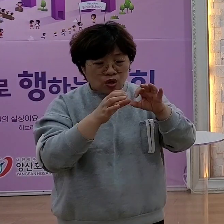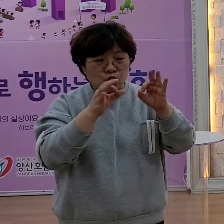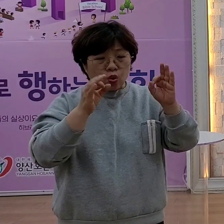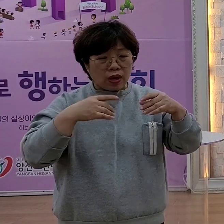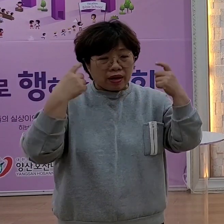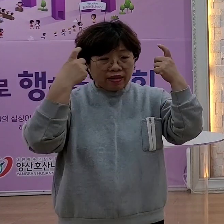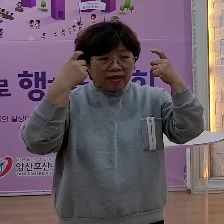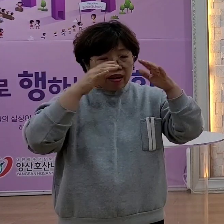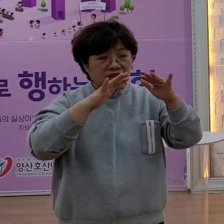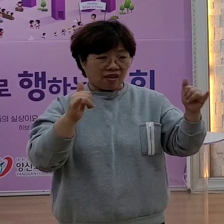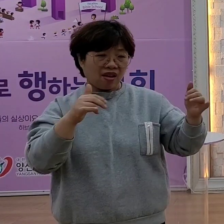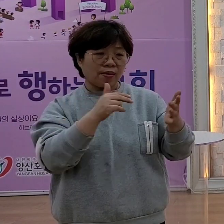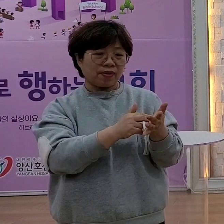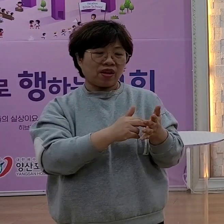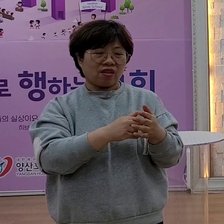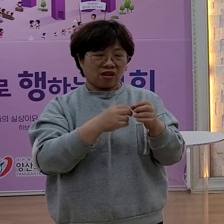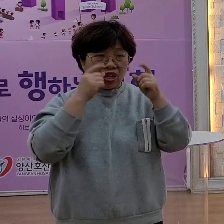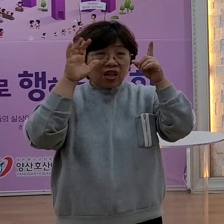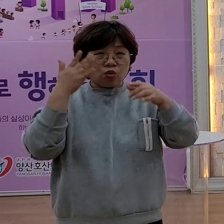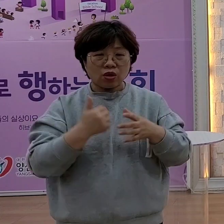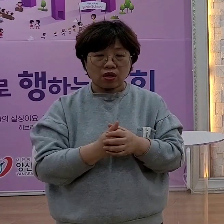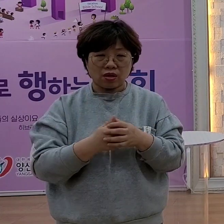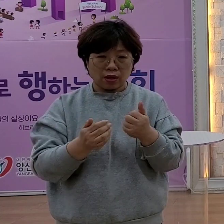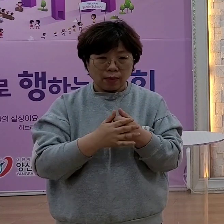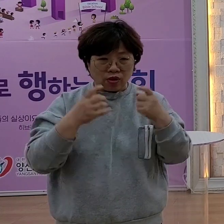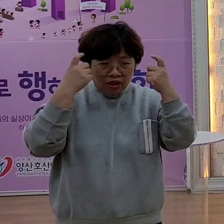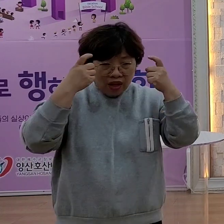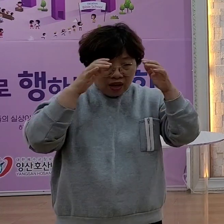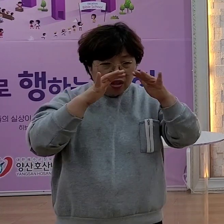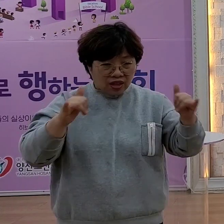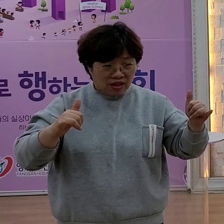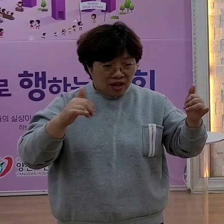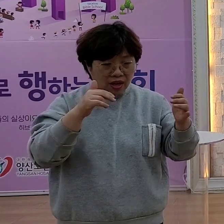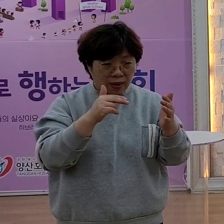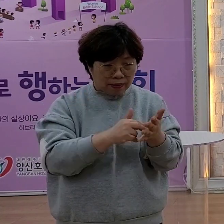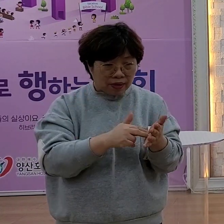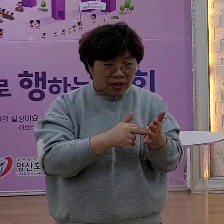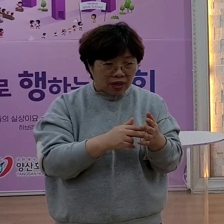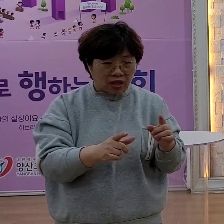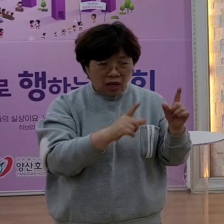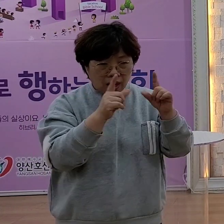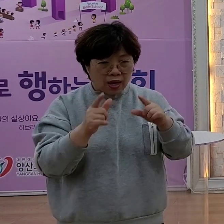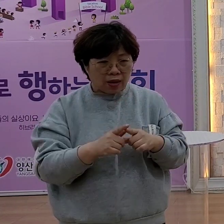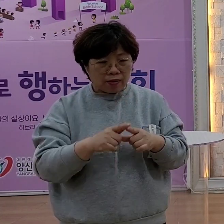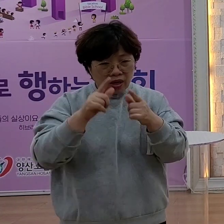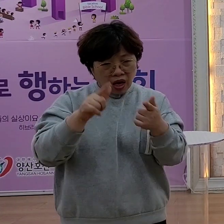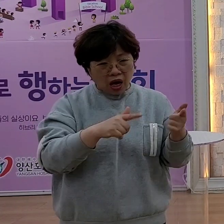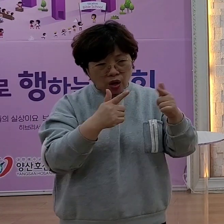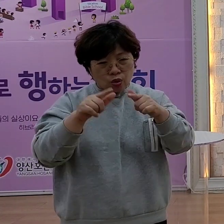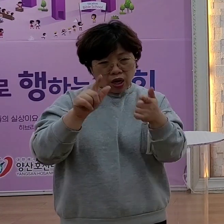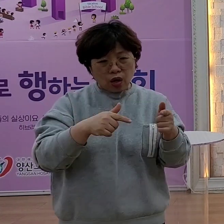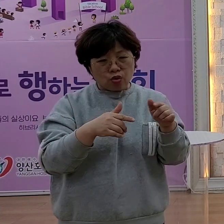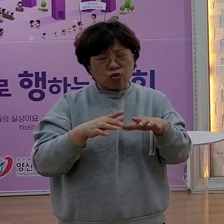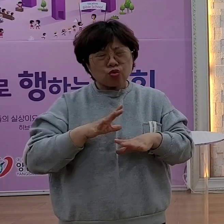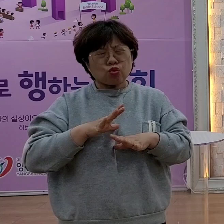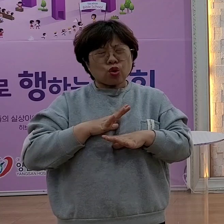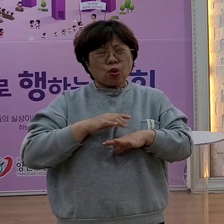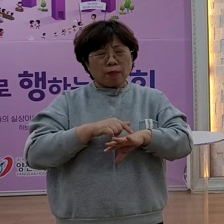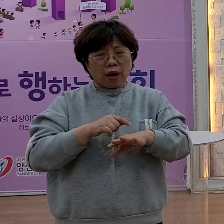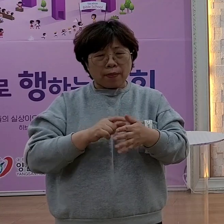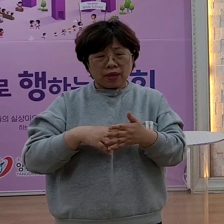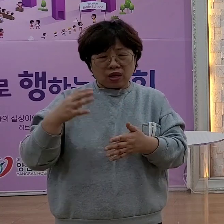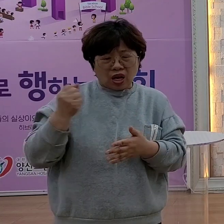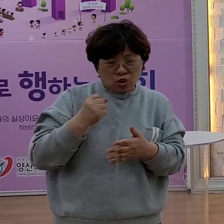이 나그네 인생을 어떻게 살아야 되느냐, 하루하루를 정말 두렵고 떨림으로 살아야 한다라는